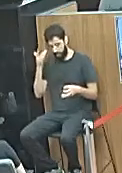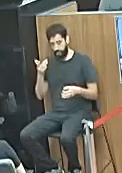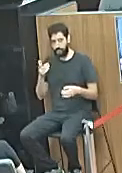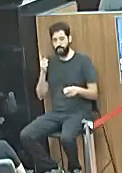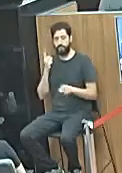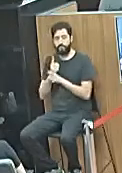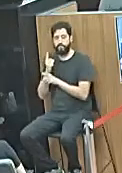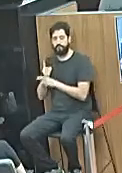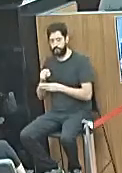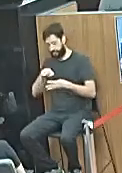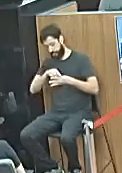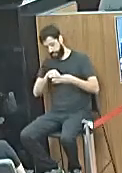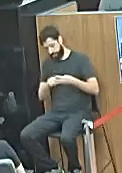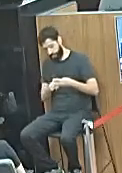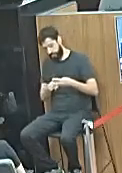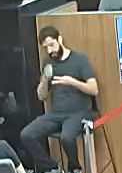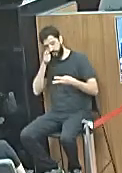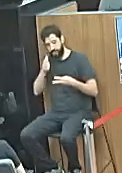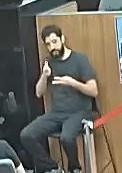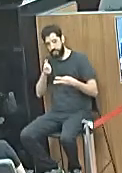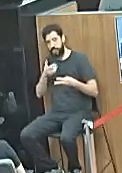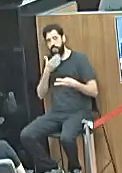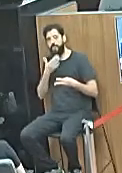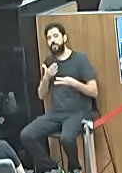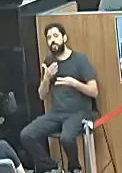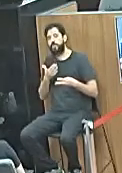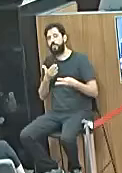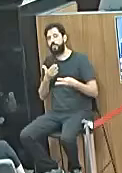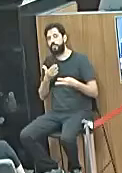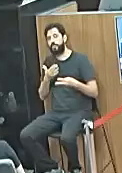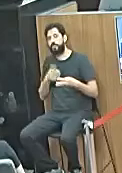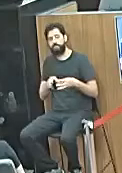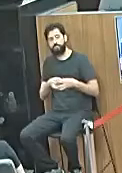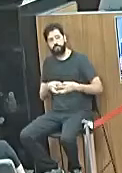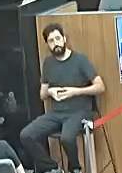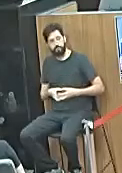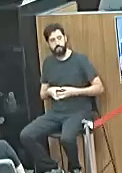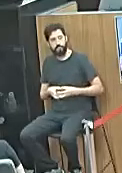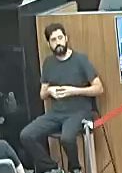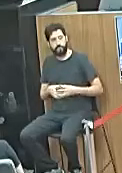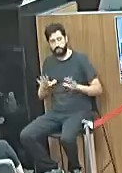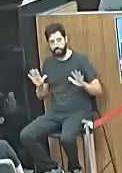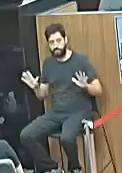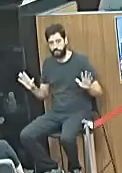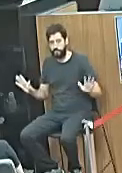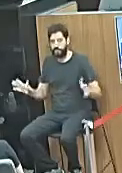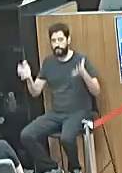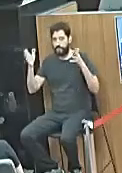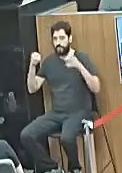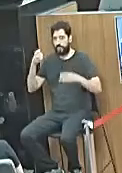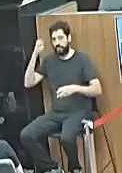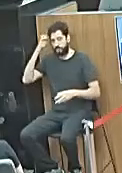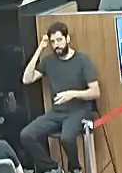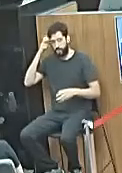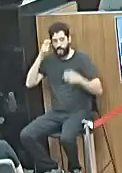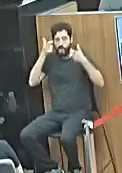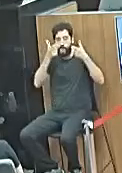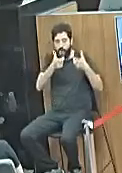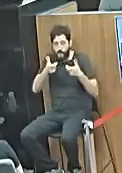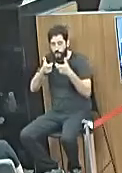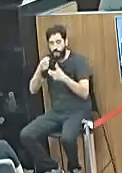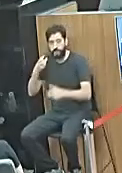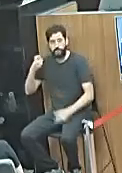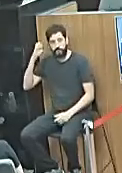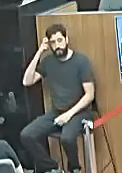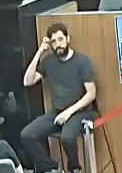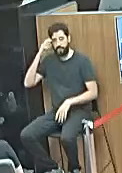identificou três áreas de interesse que conformarão com subgrupos eventos culturais e equipamentos culturais artesanato